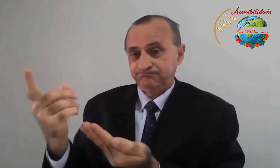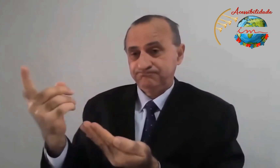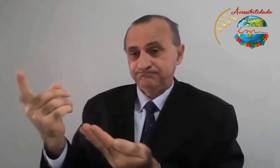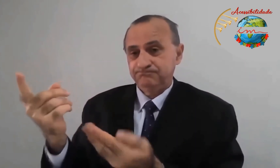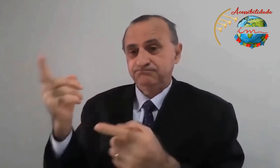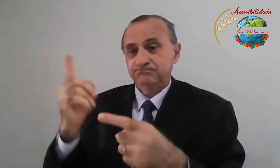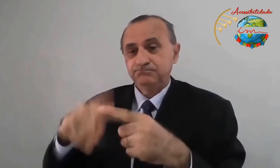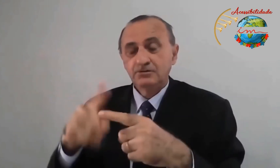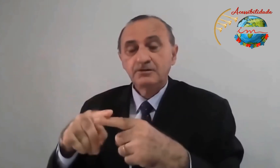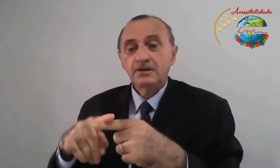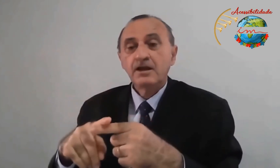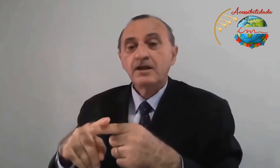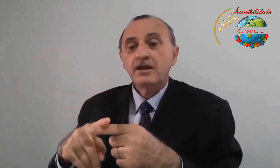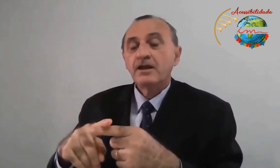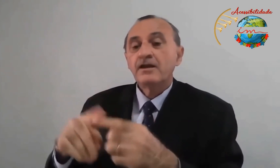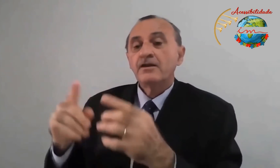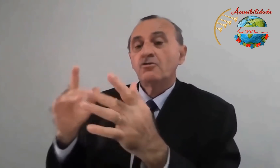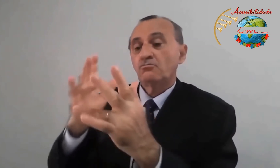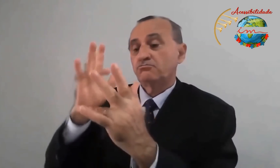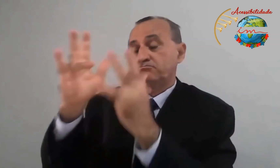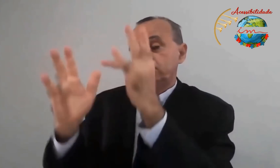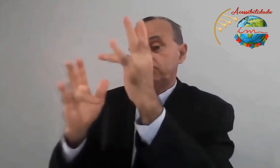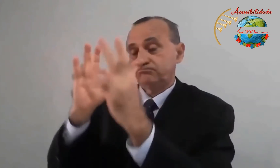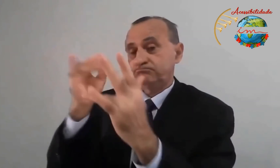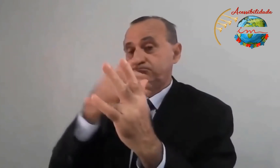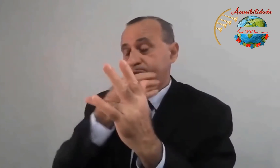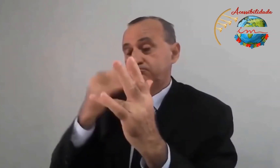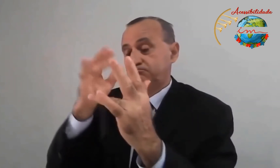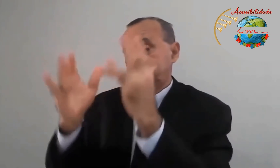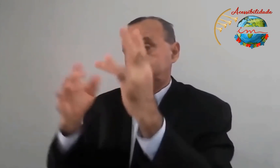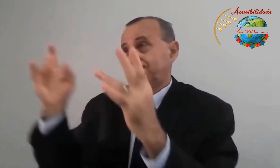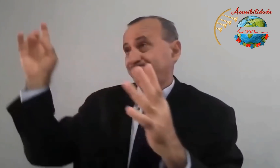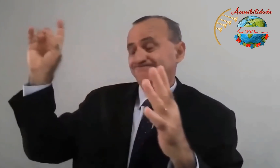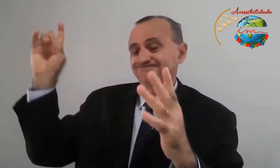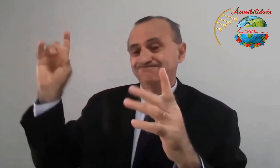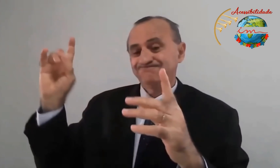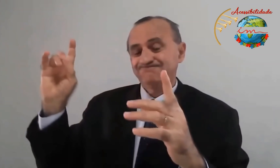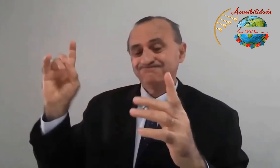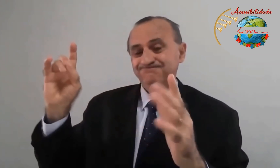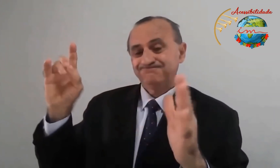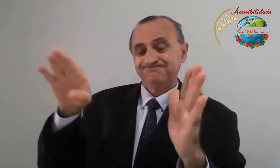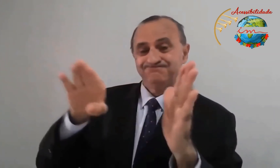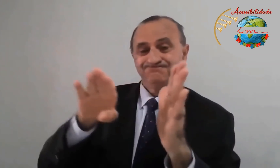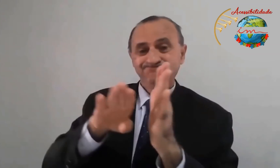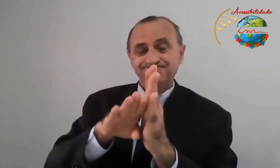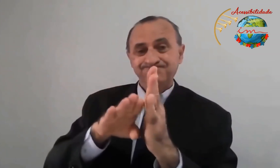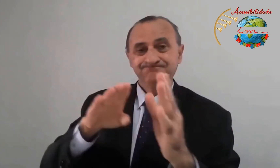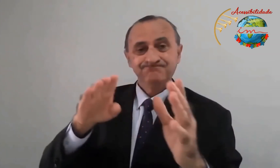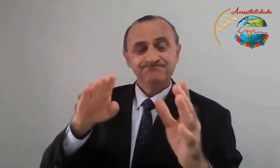lâmpadas. E assim o noivo, quando veio, ele as